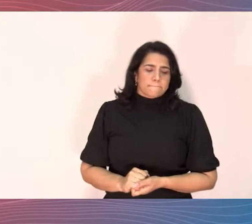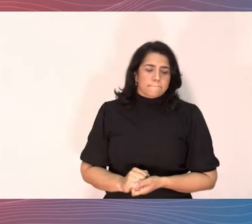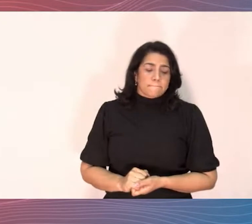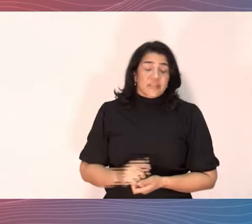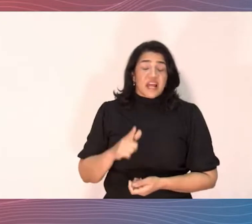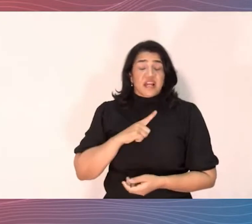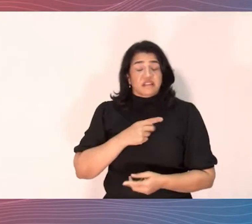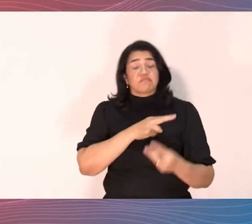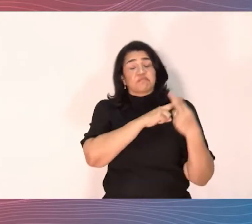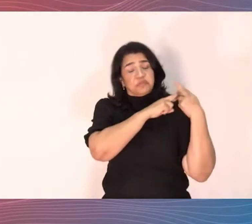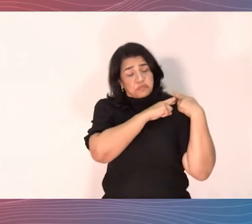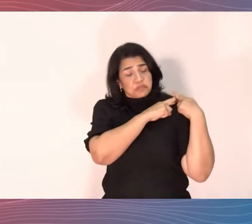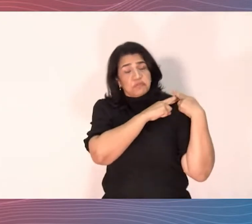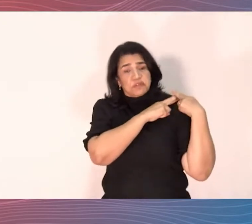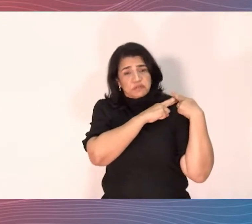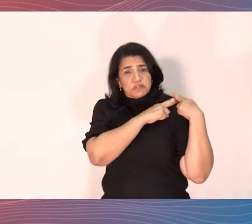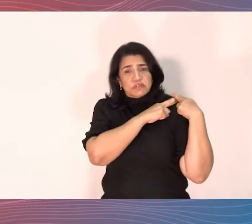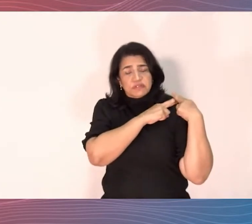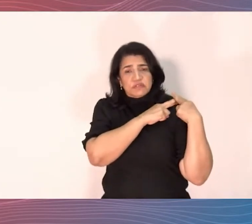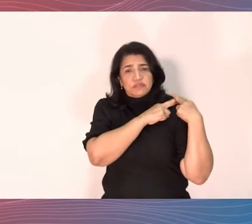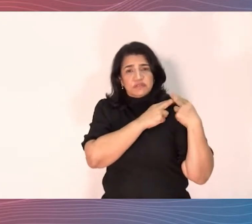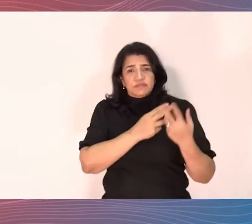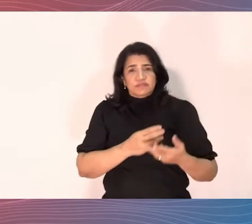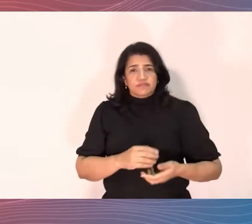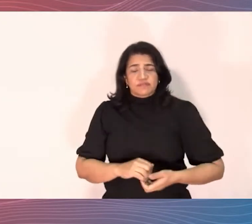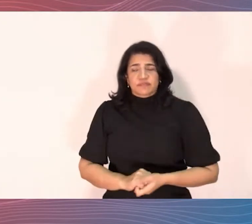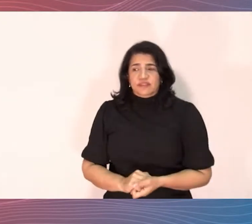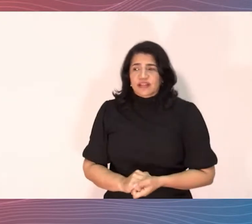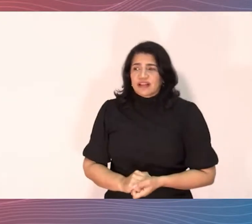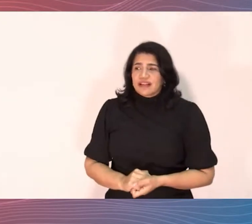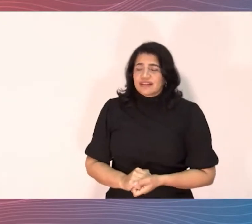Ué, você não era um problemático?